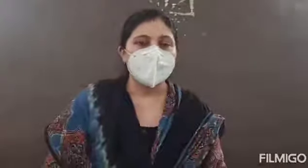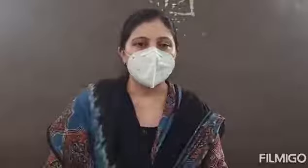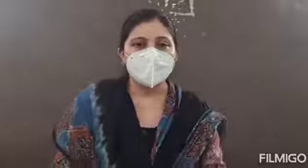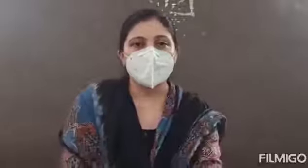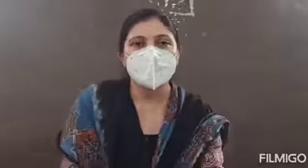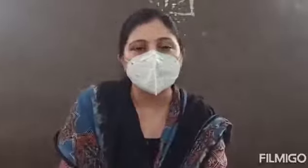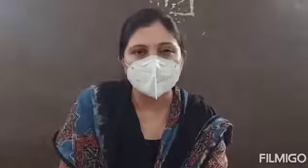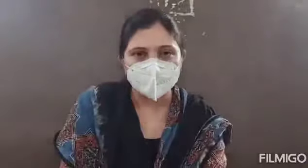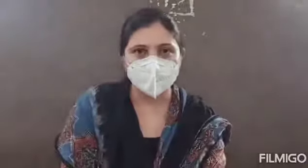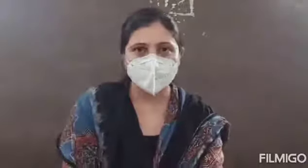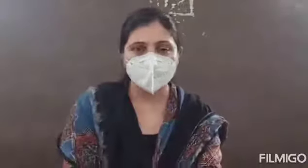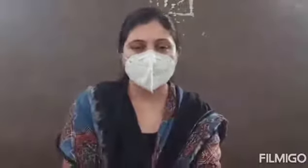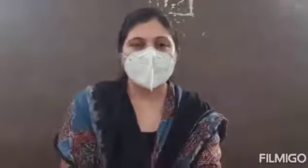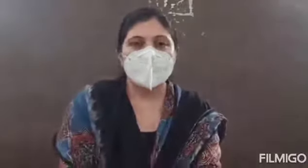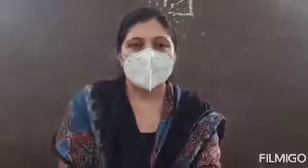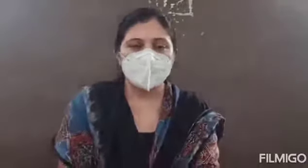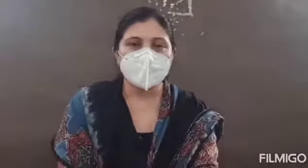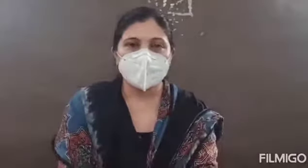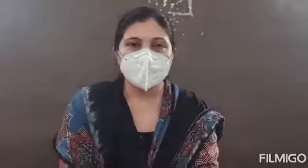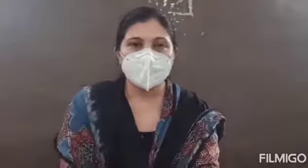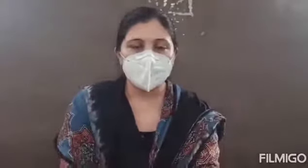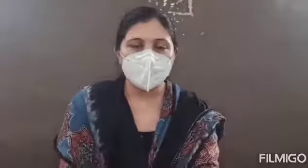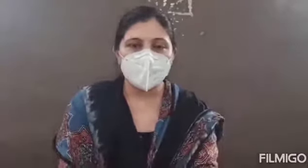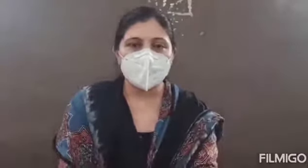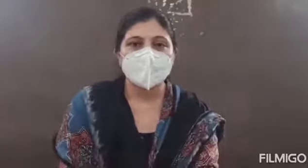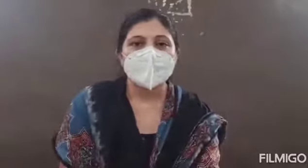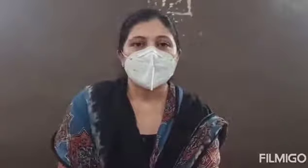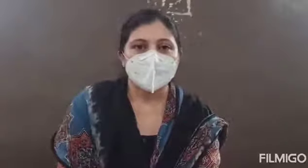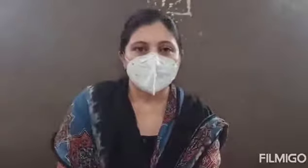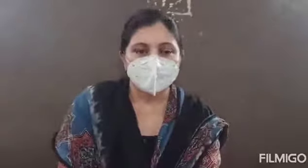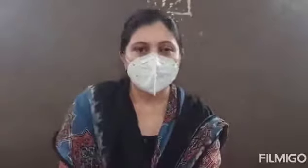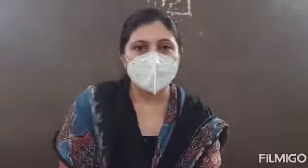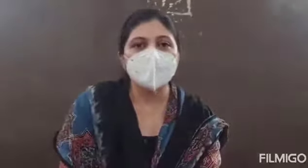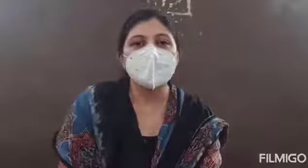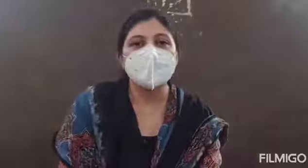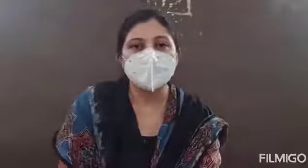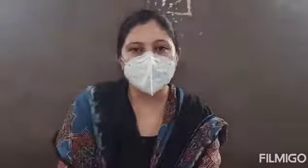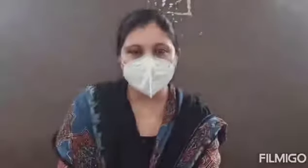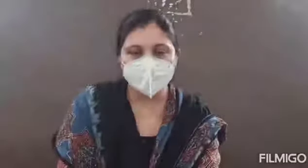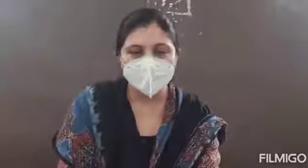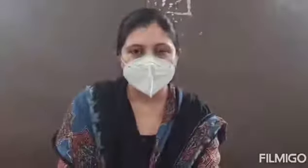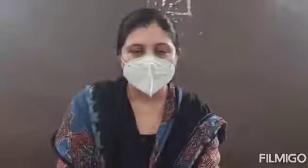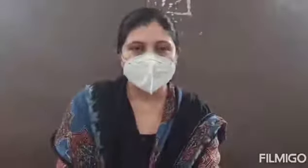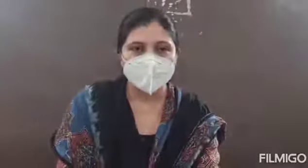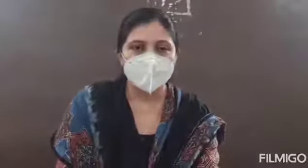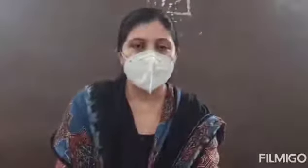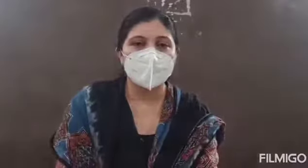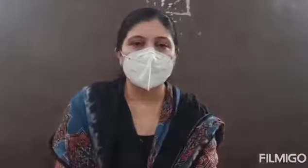બાળ મિત્રો, હું તમારા માટે એ ટુ ઝેડ આલ્ફાબેટ સાઇન લેંગ્વેજમાં લઈને આવી છું, જે આપણા